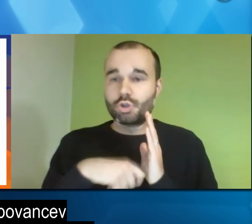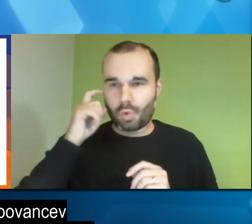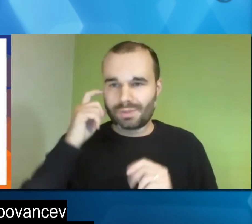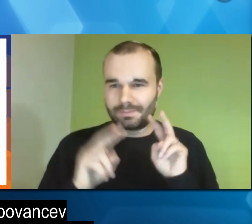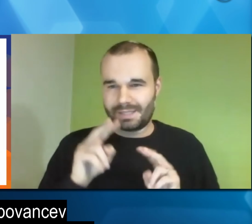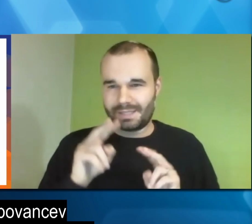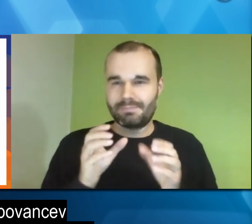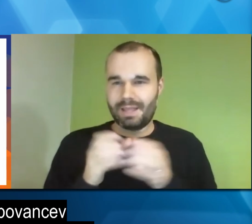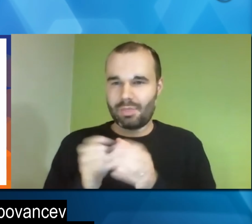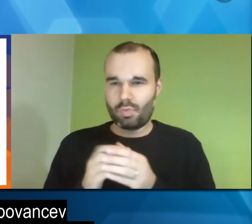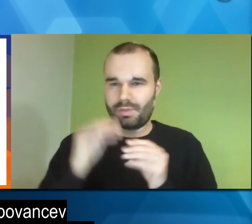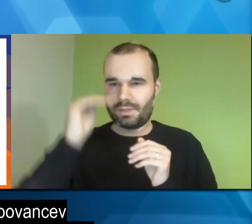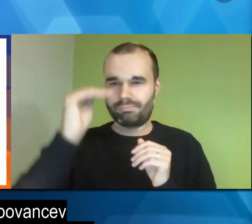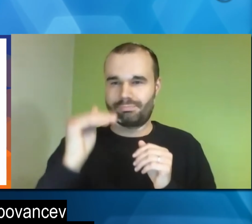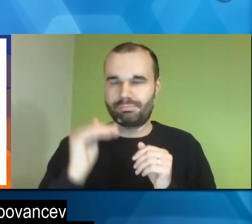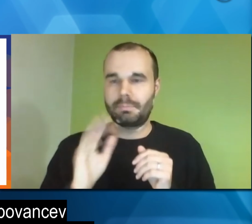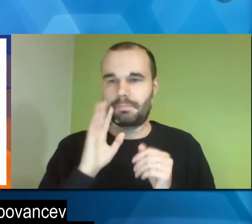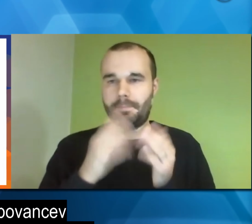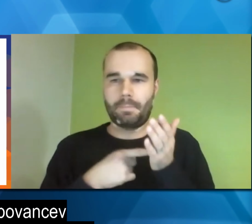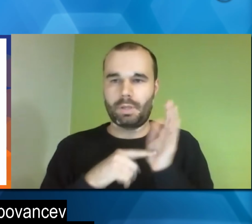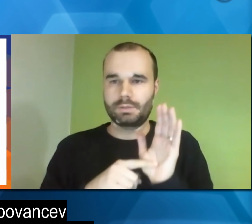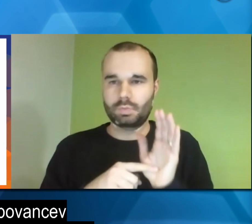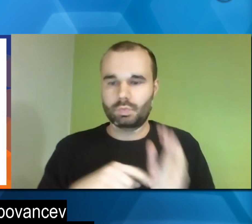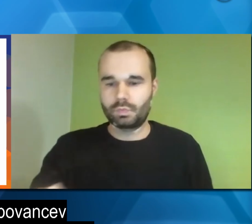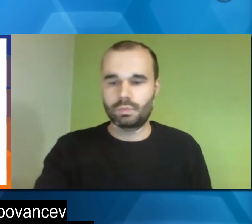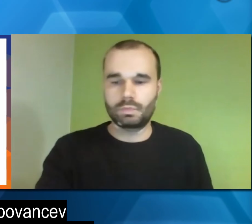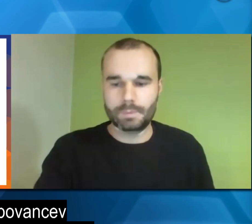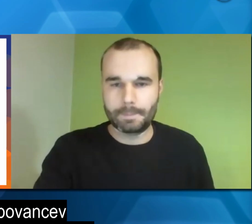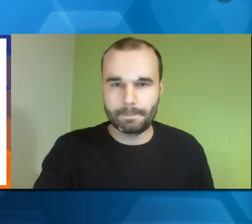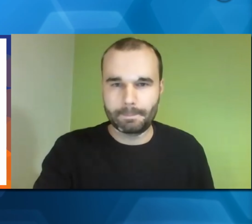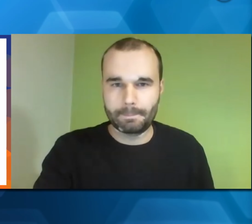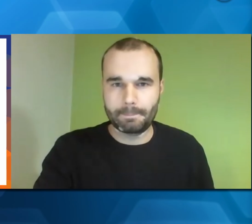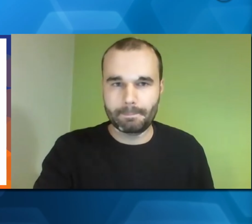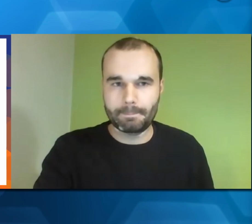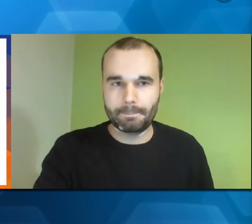Število oskrbovancev po enotah bom sedaj pokazal.